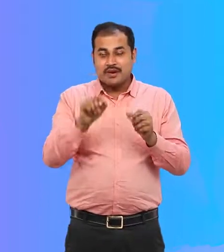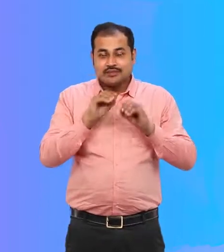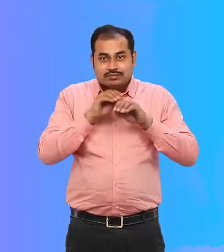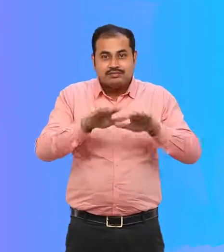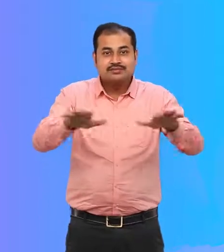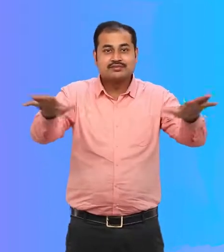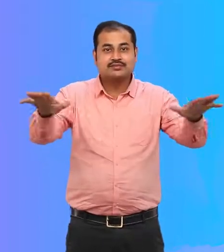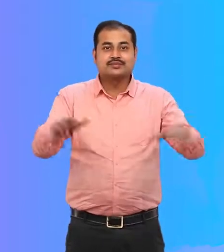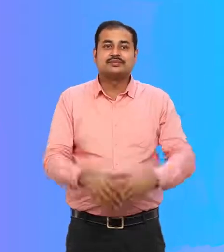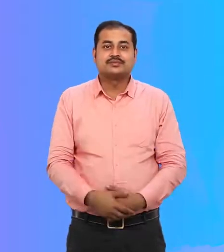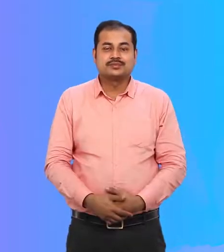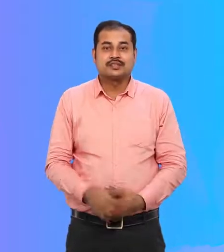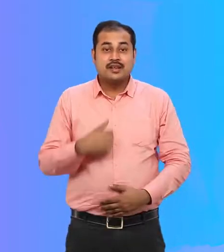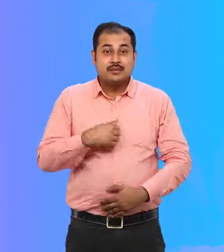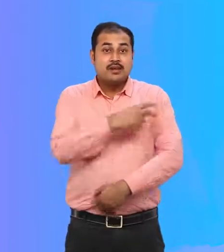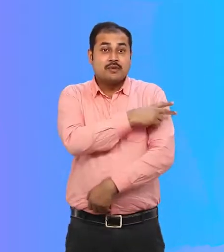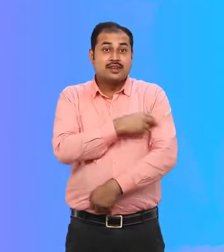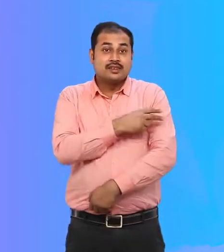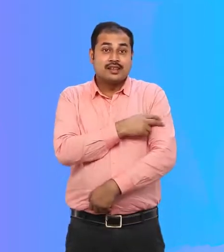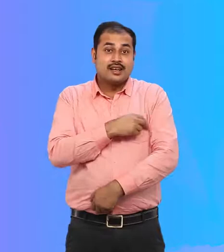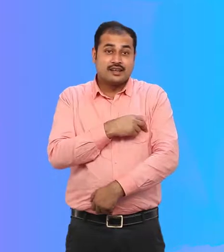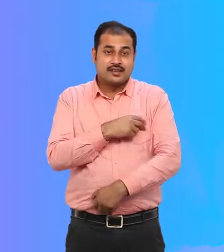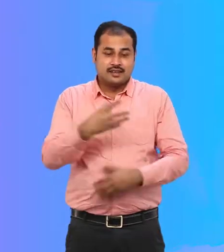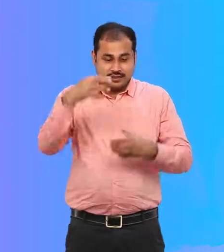योद्धा बनना होगा है